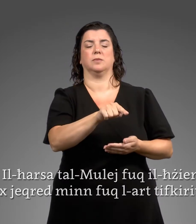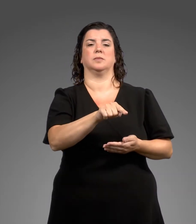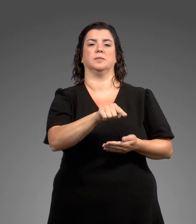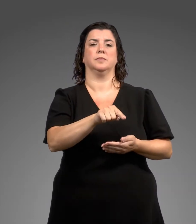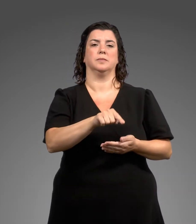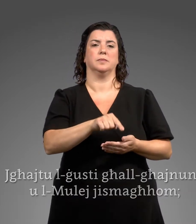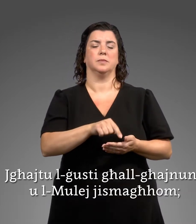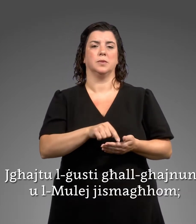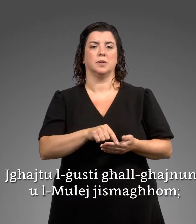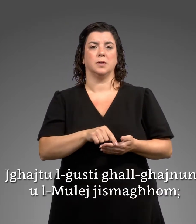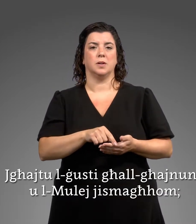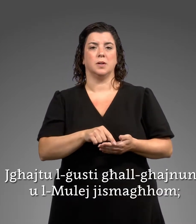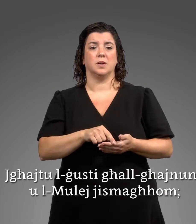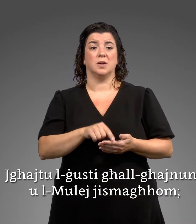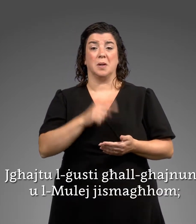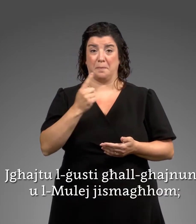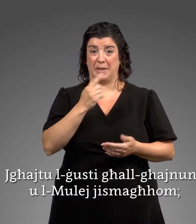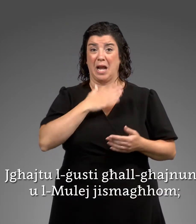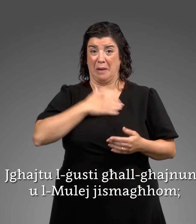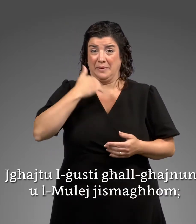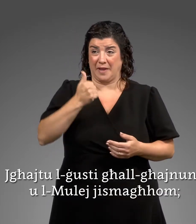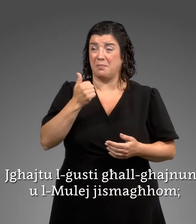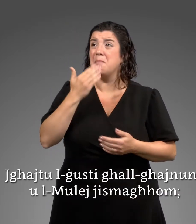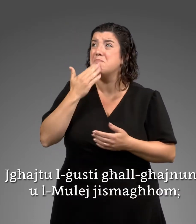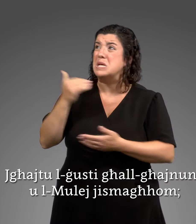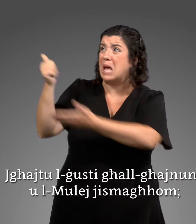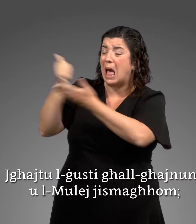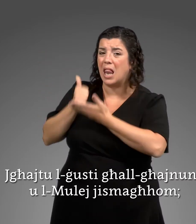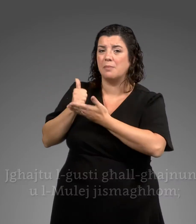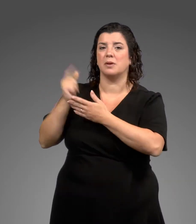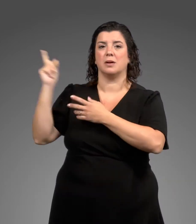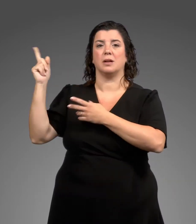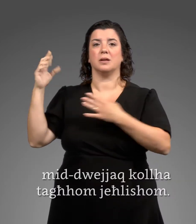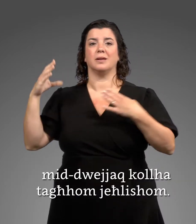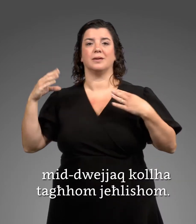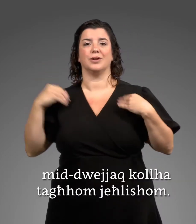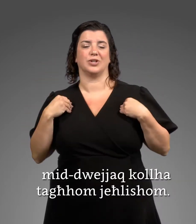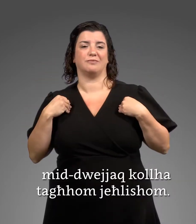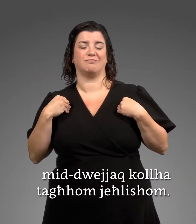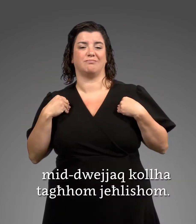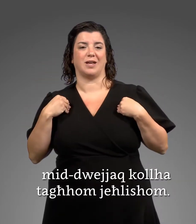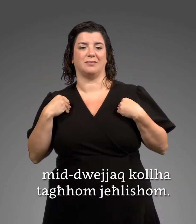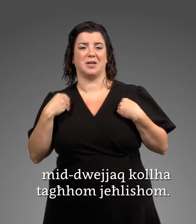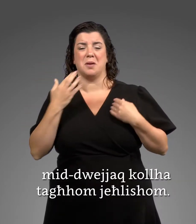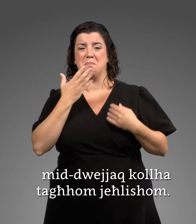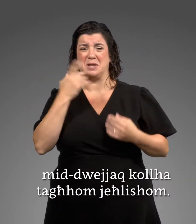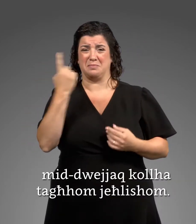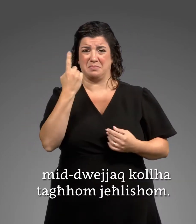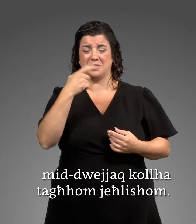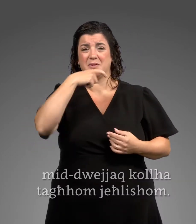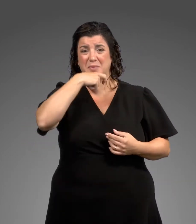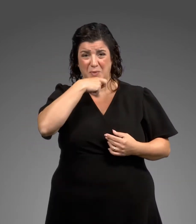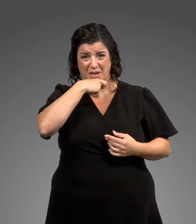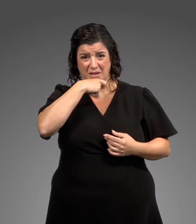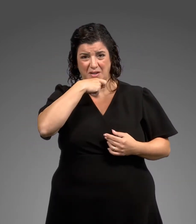Jaħjtu l-ġusti għallajnuna u l-mulej jismahum Mid-dweja kolla taħhum jahlisum